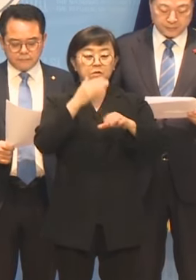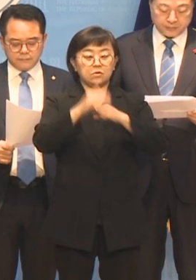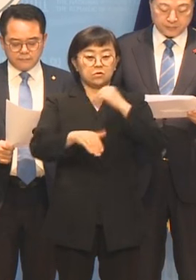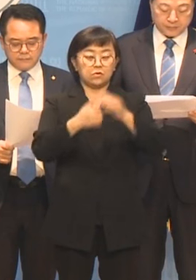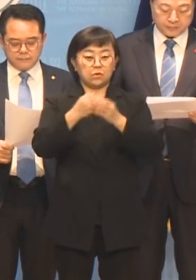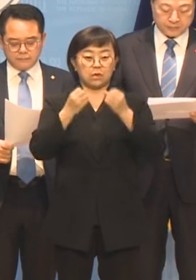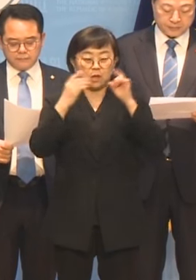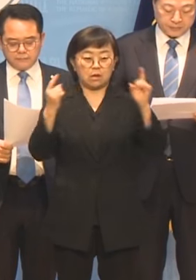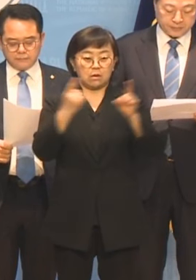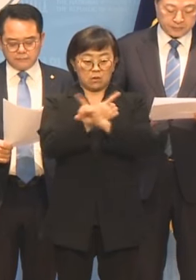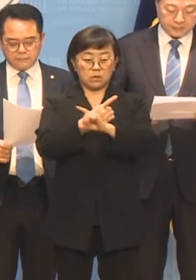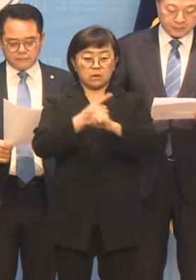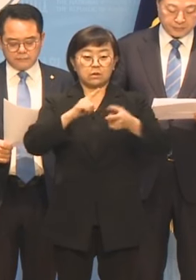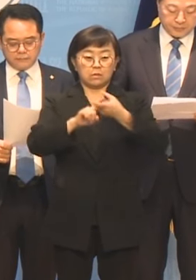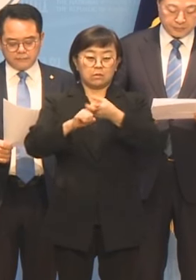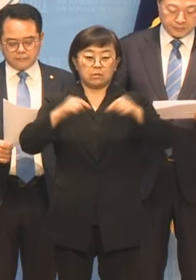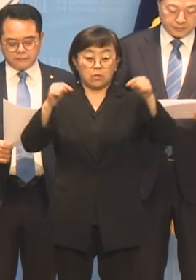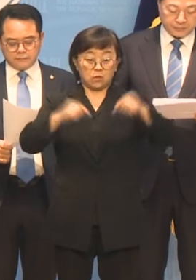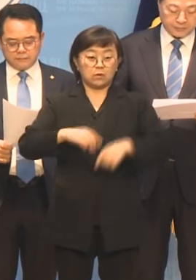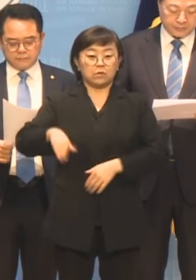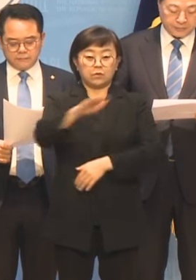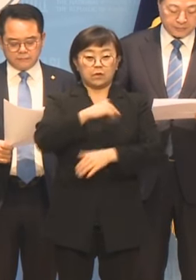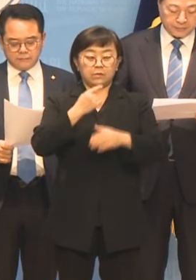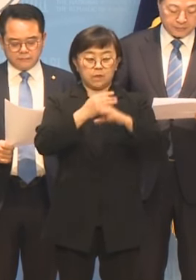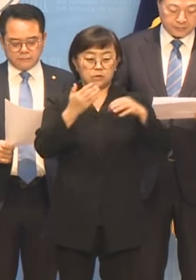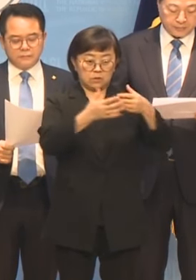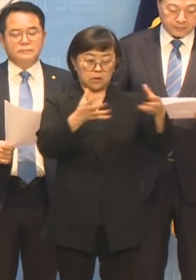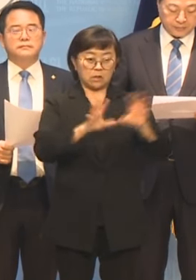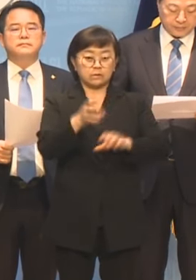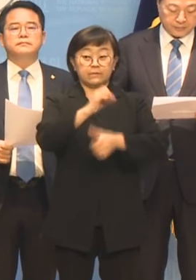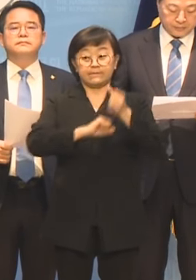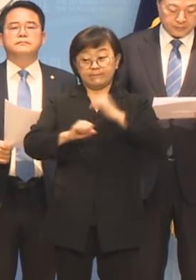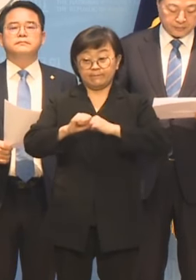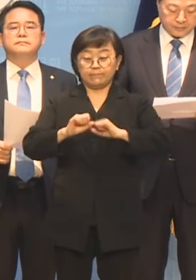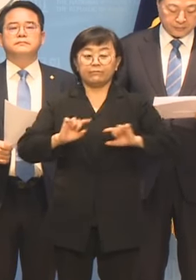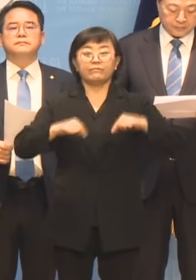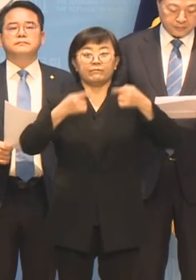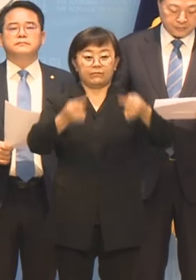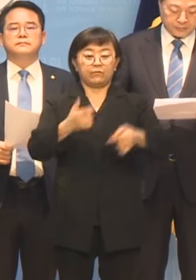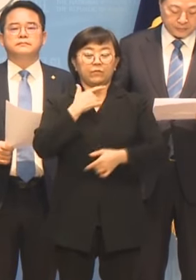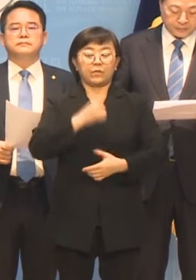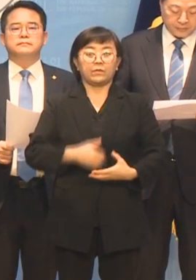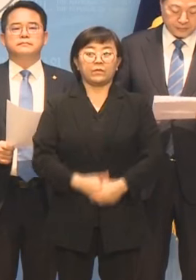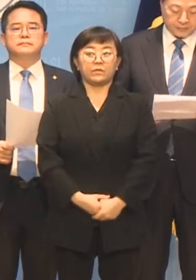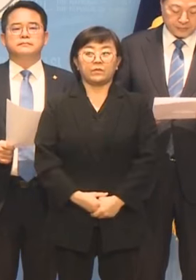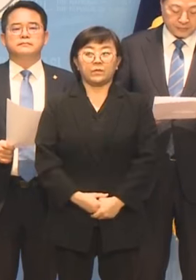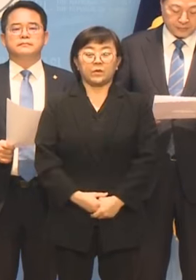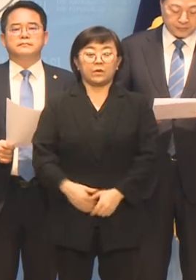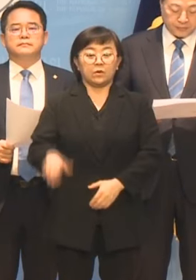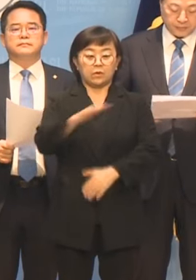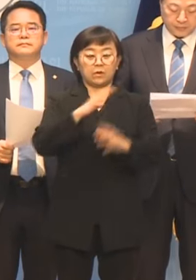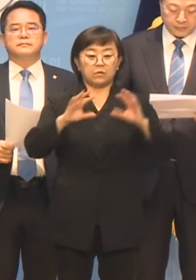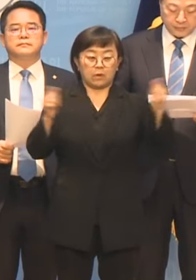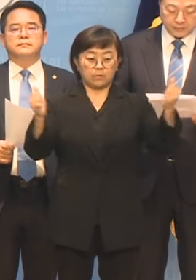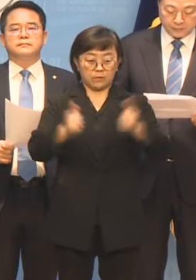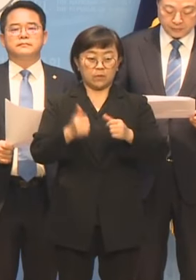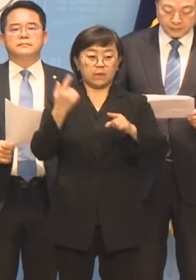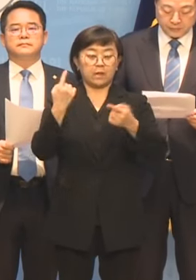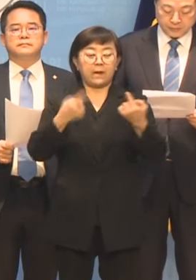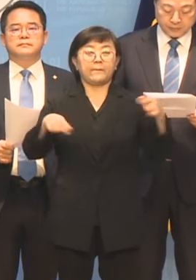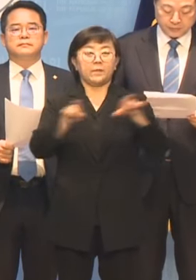진보, 대연합 논의에 우리 민주당이 적극적으로 임할 수 있기를 바랍니다. 우리 의원들도